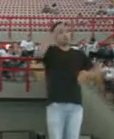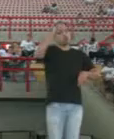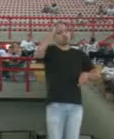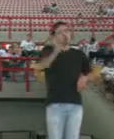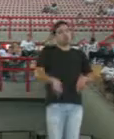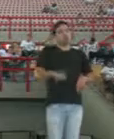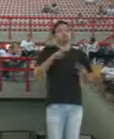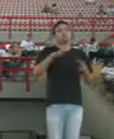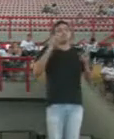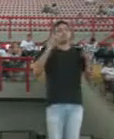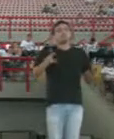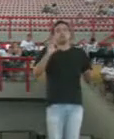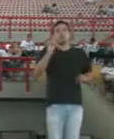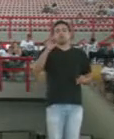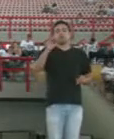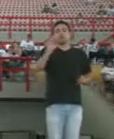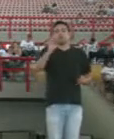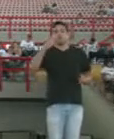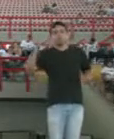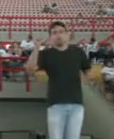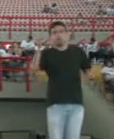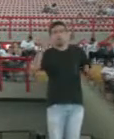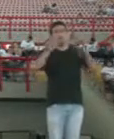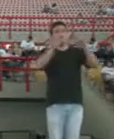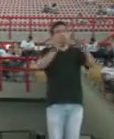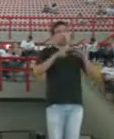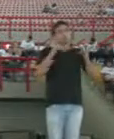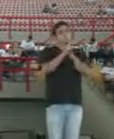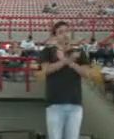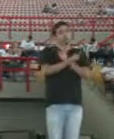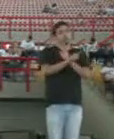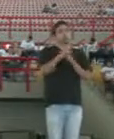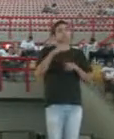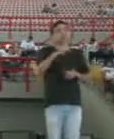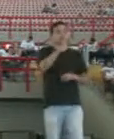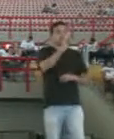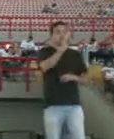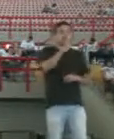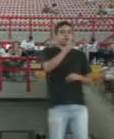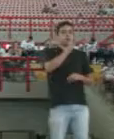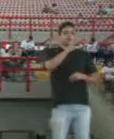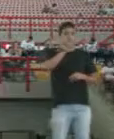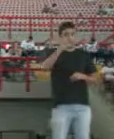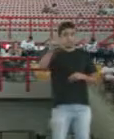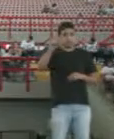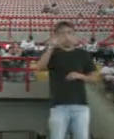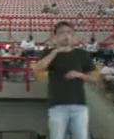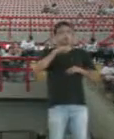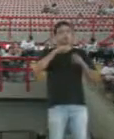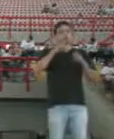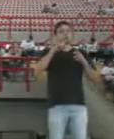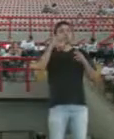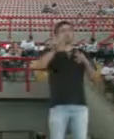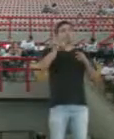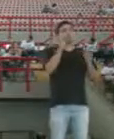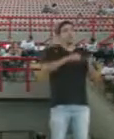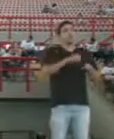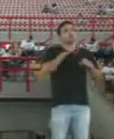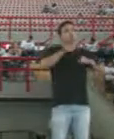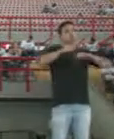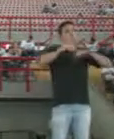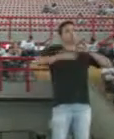ser camaleão. Aí a gente encerra com essa décima questão. O camaleão tem uma propriedade, qual é? Bora, aula